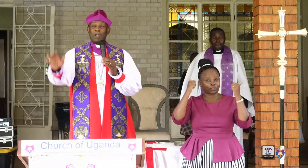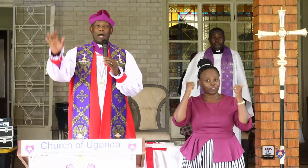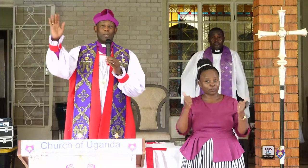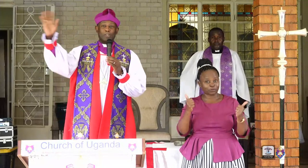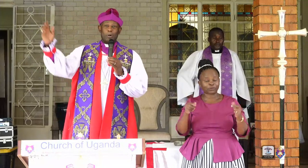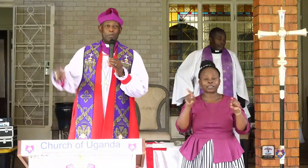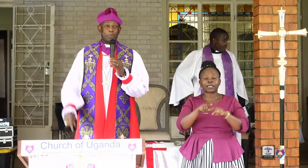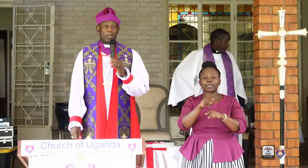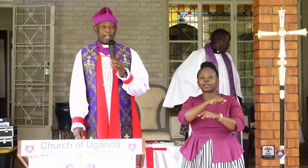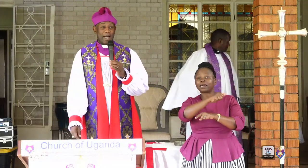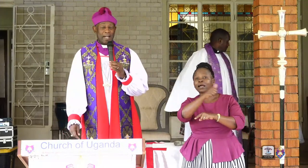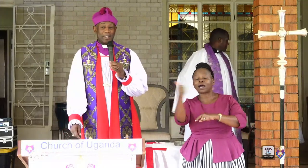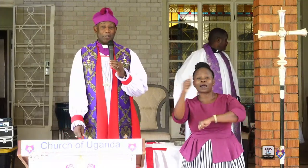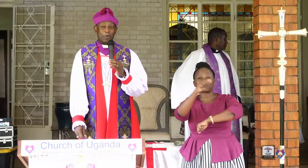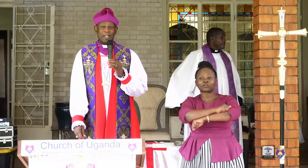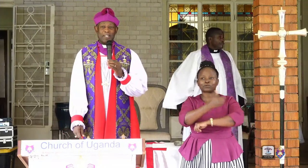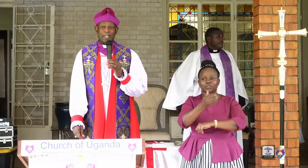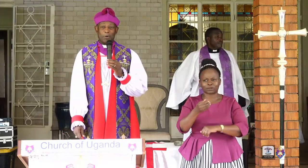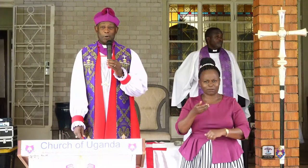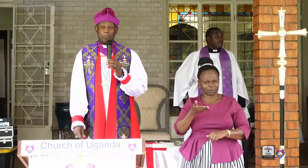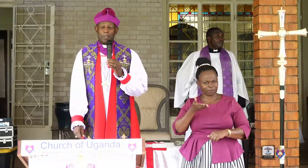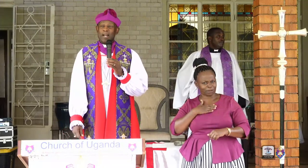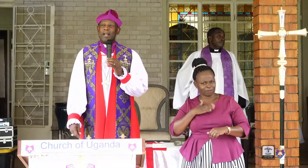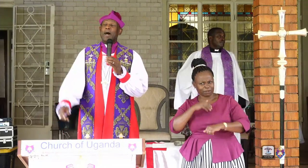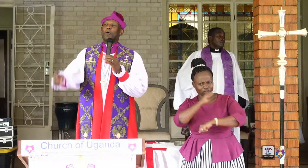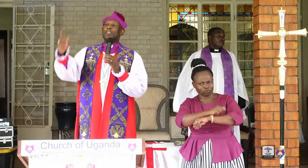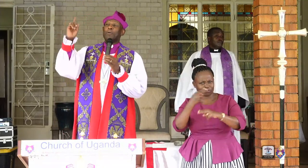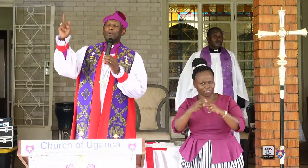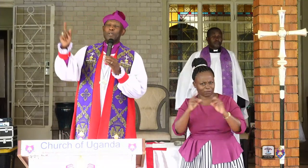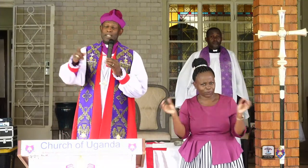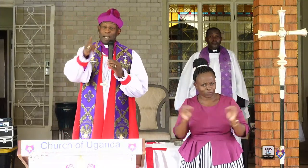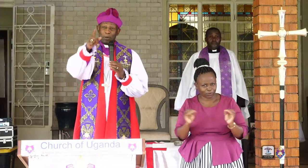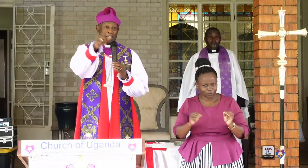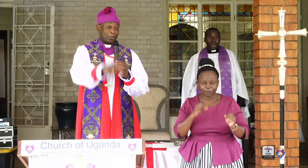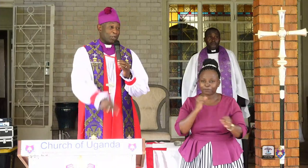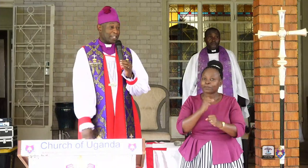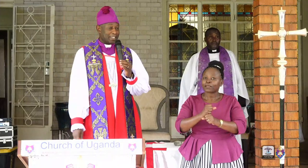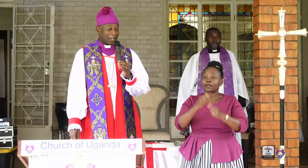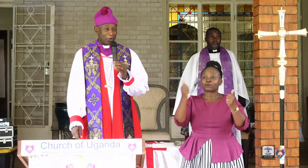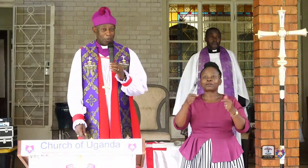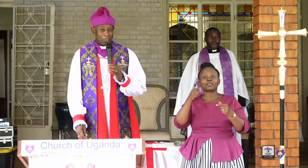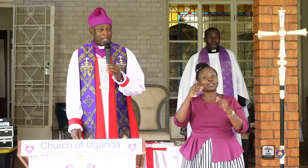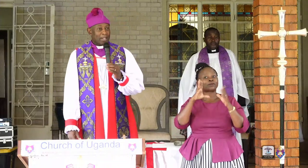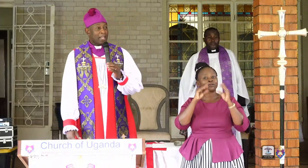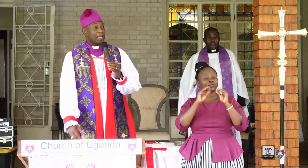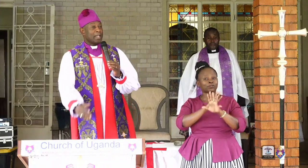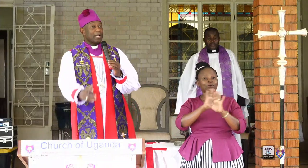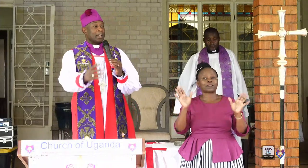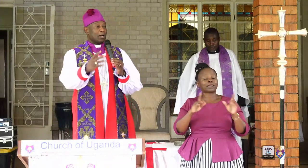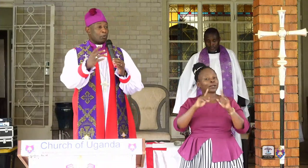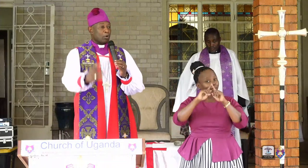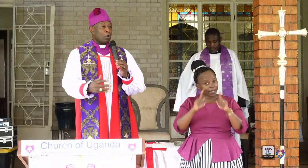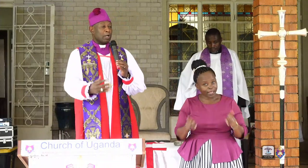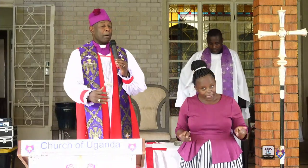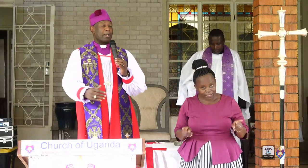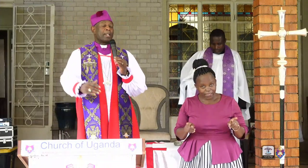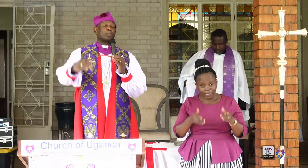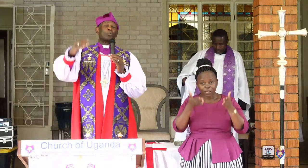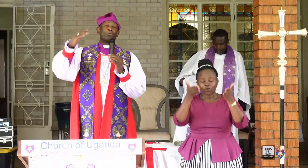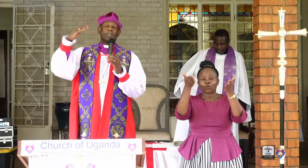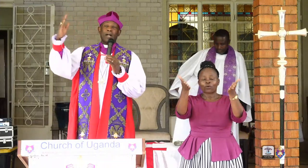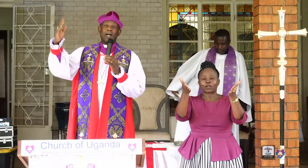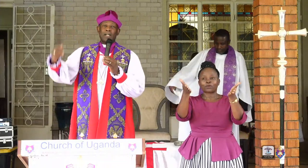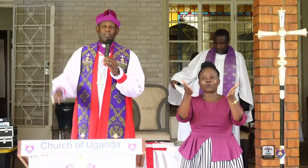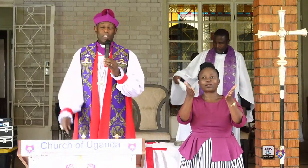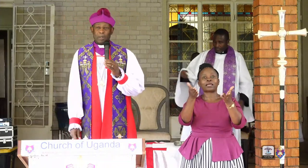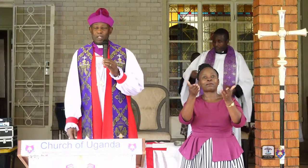waliwo n'amasomo oyinza ga eryawe yatalyogeddeeko gakoze bulungi n'eru lyesogeddeeko naye waliwo yabadde